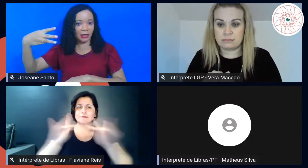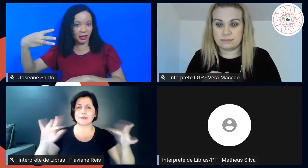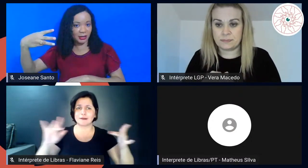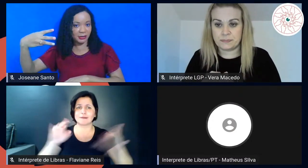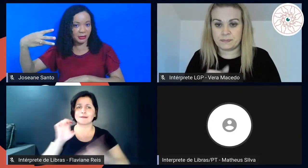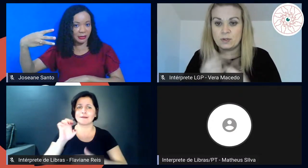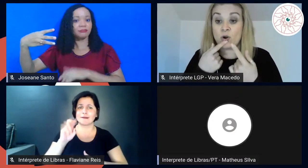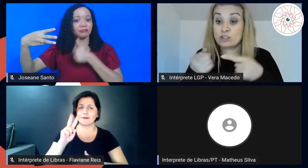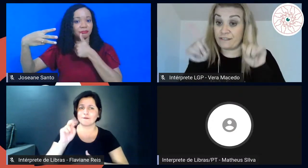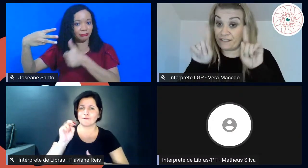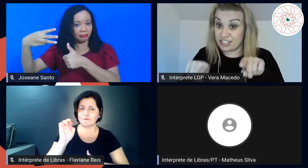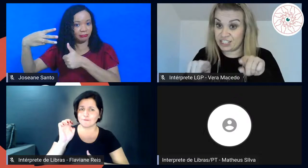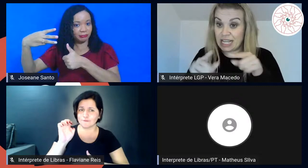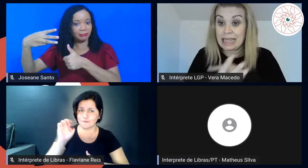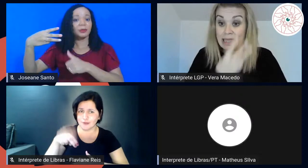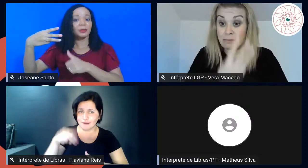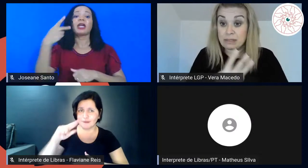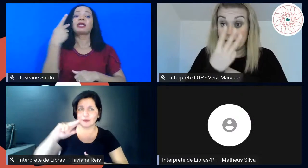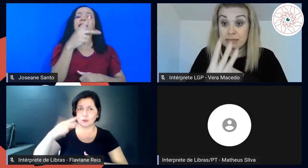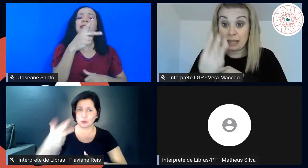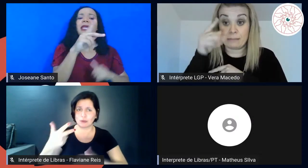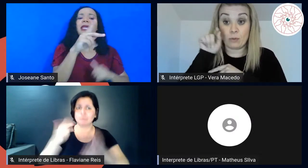vocês. www.